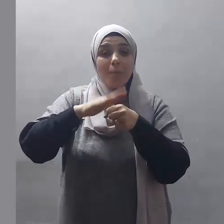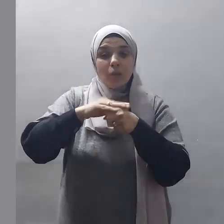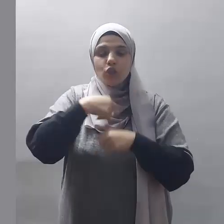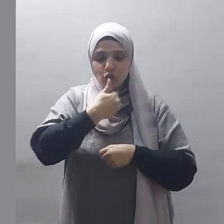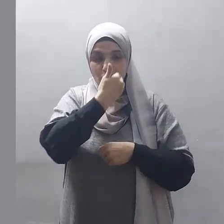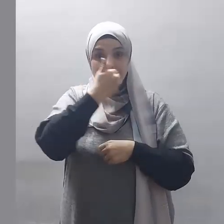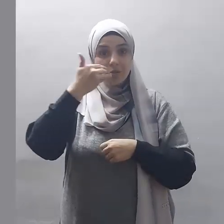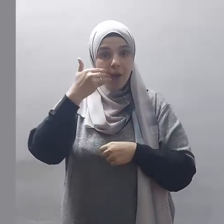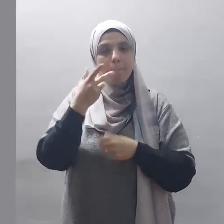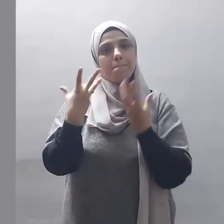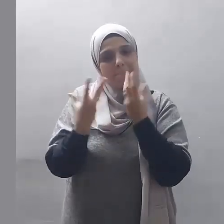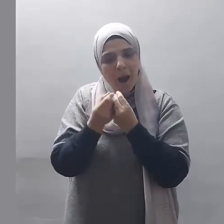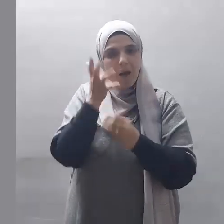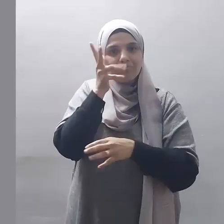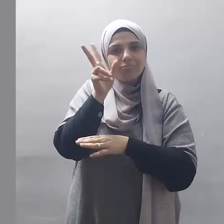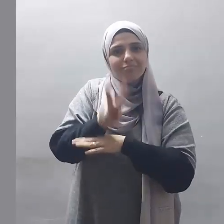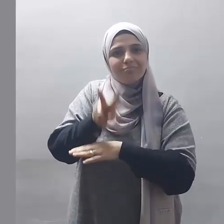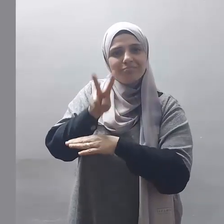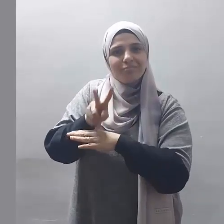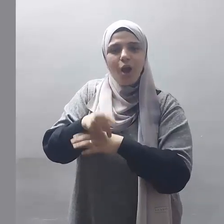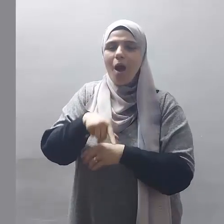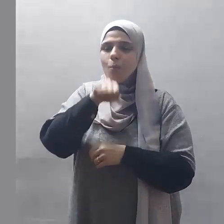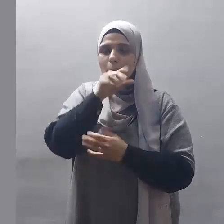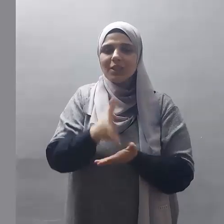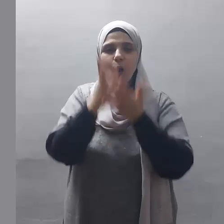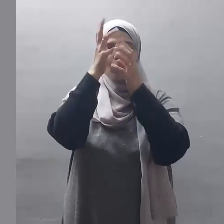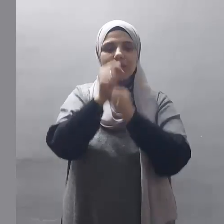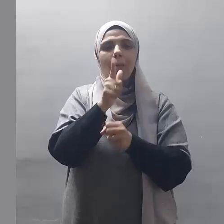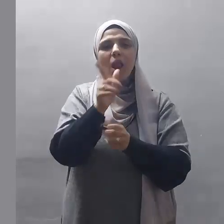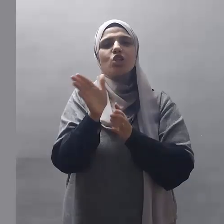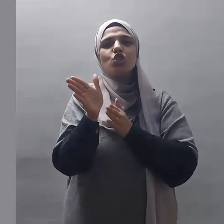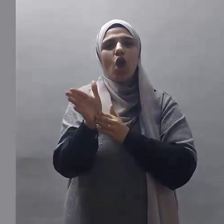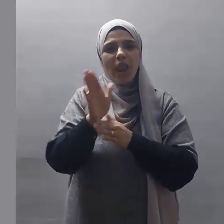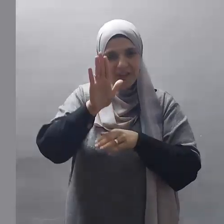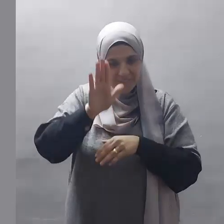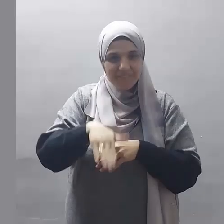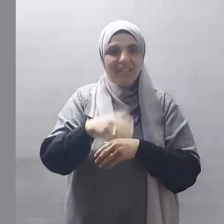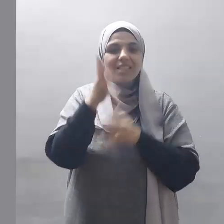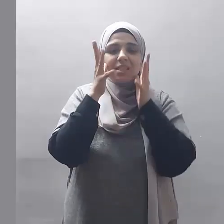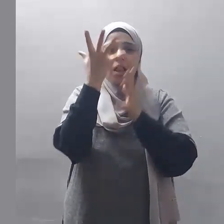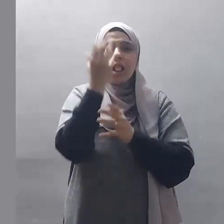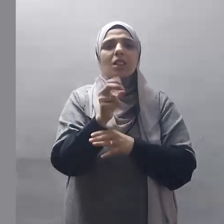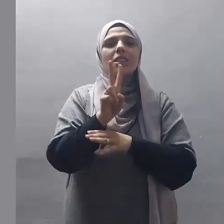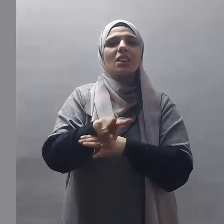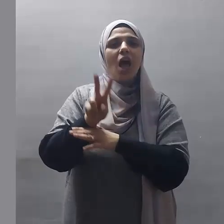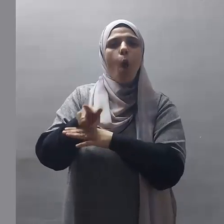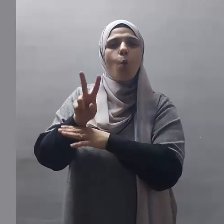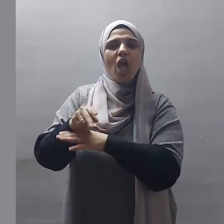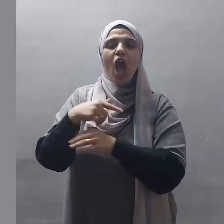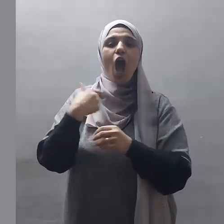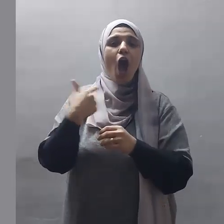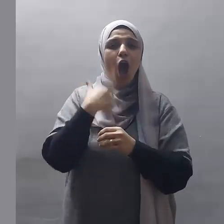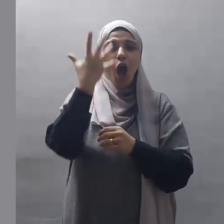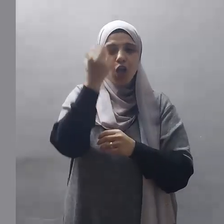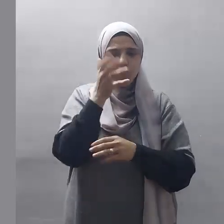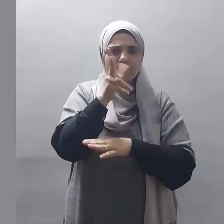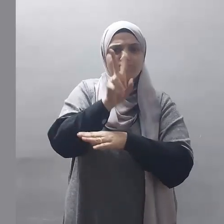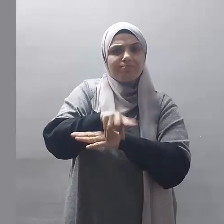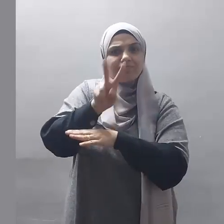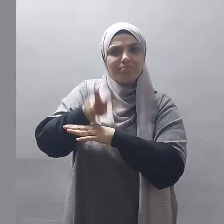والقيام وقد سن لنا رسول الله صلى الله عليه وسلم صلاه التراويح في شهر رمضان